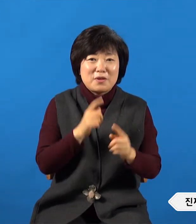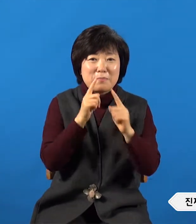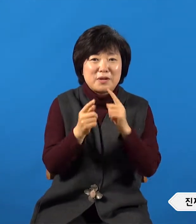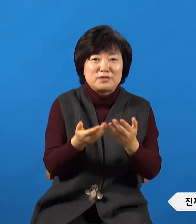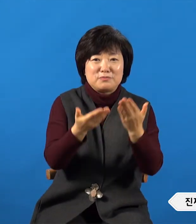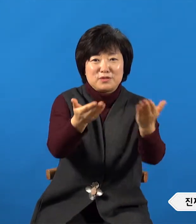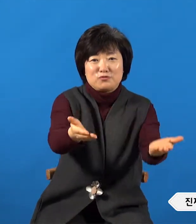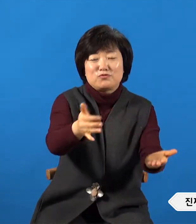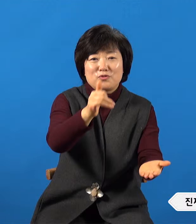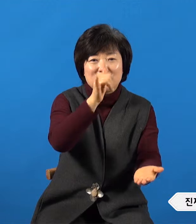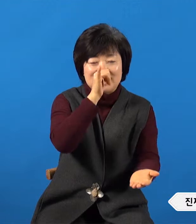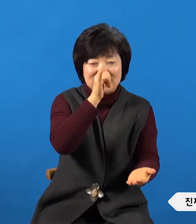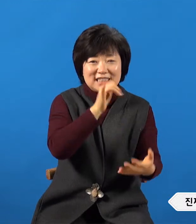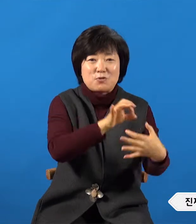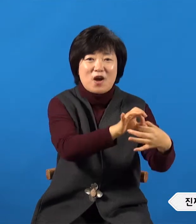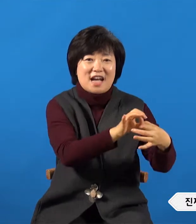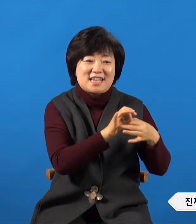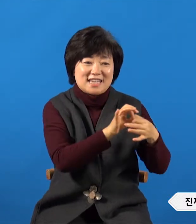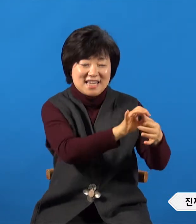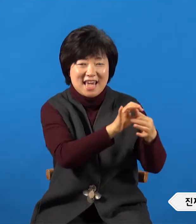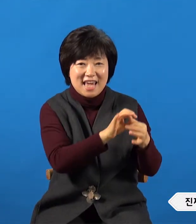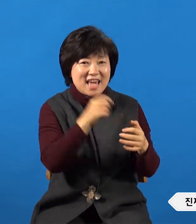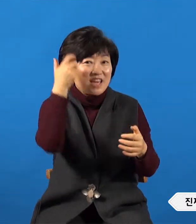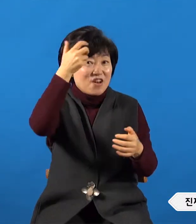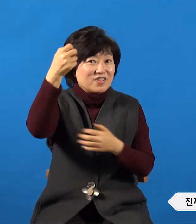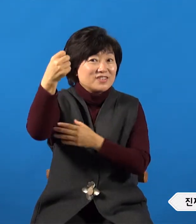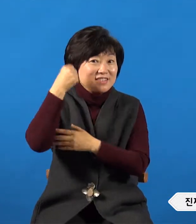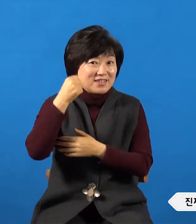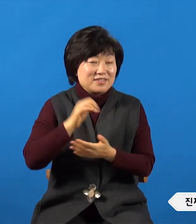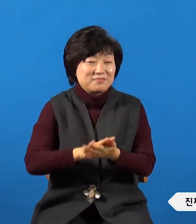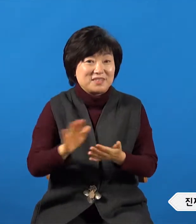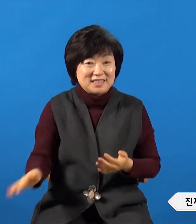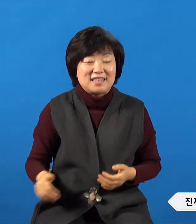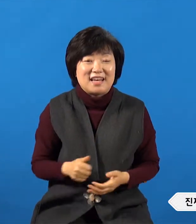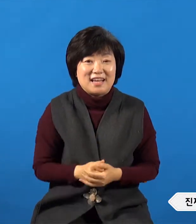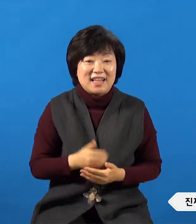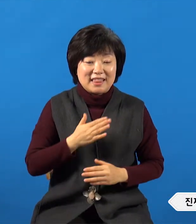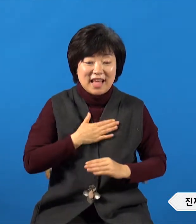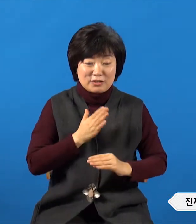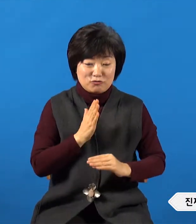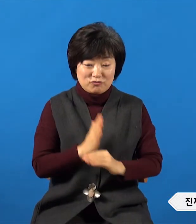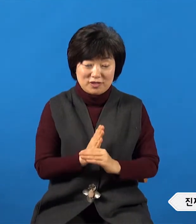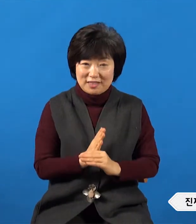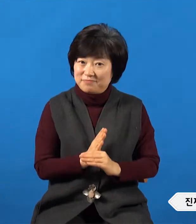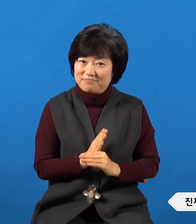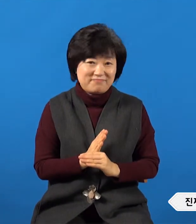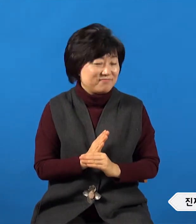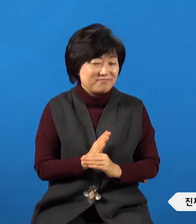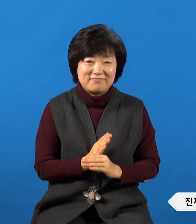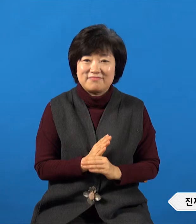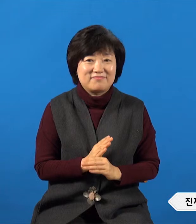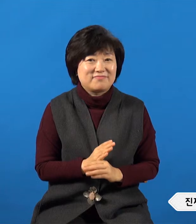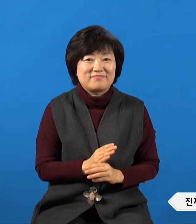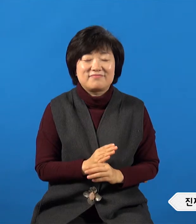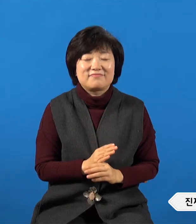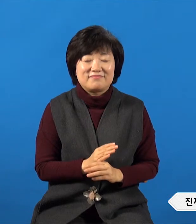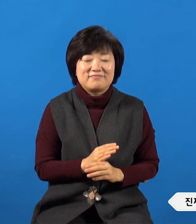저에게 말씀하시는 관계의 영성입니다. 그래서 자기 중심적인